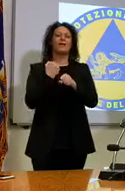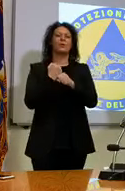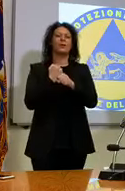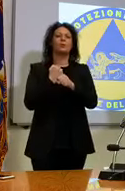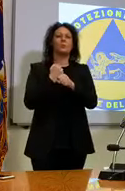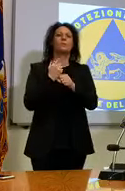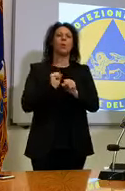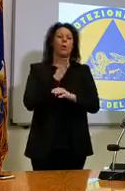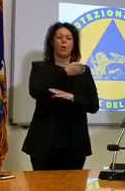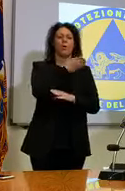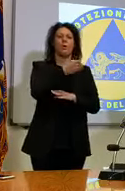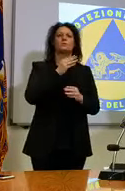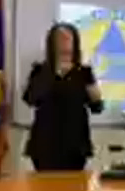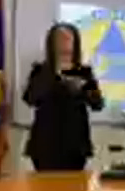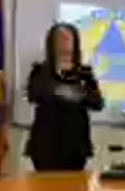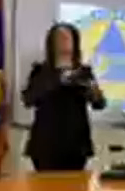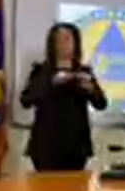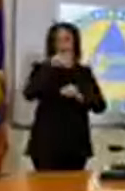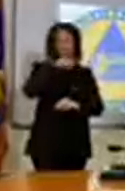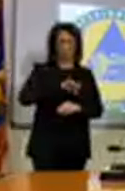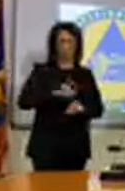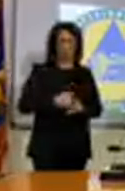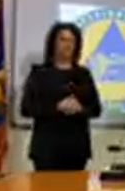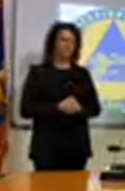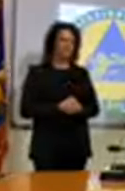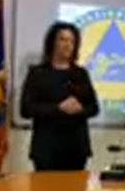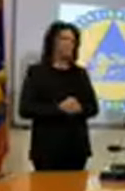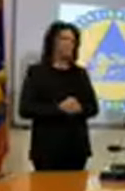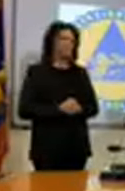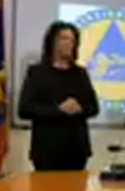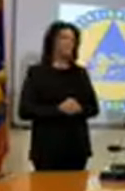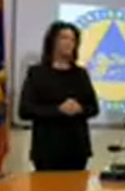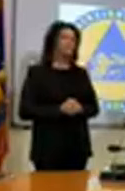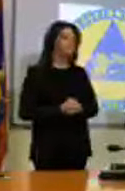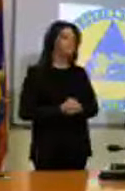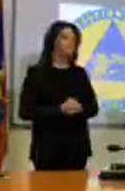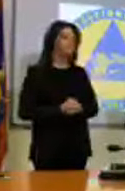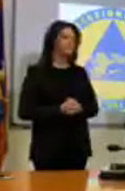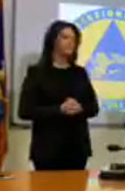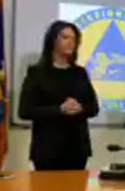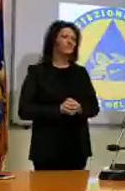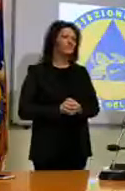La struttura regionale che ha in mano noi non il abbiamo, lavoro, cioè,